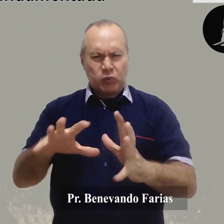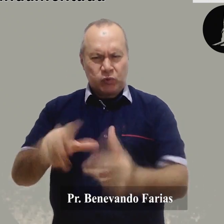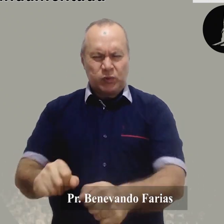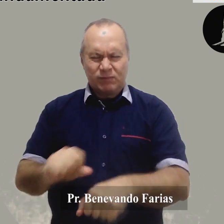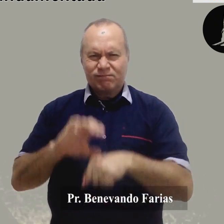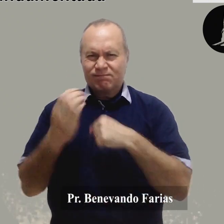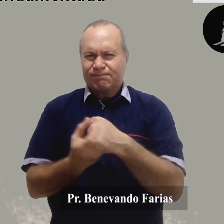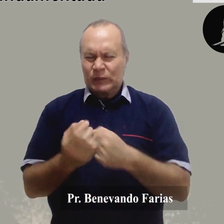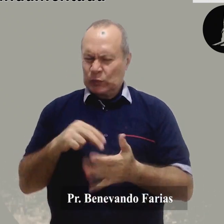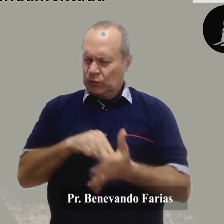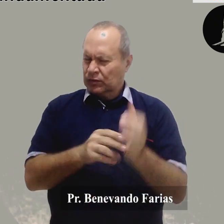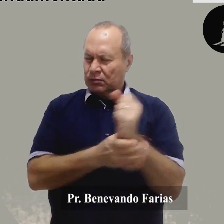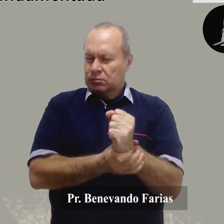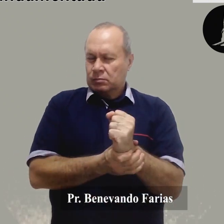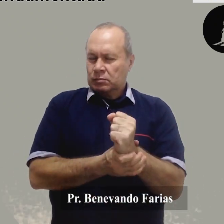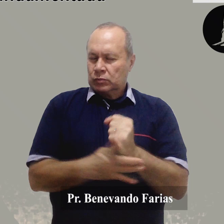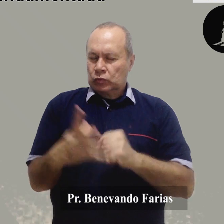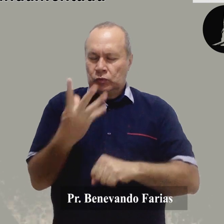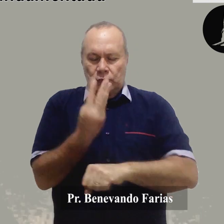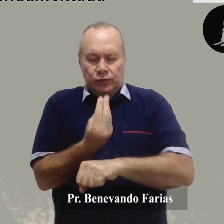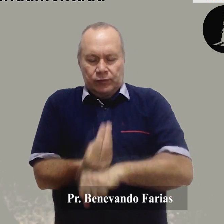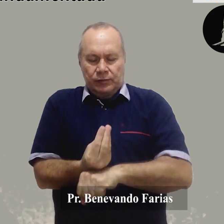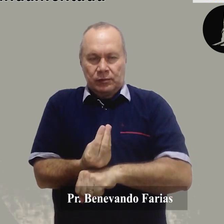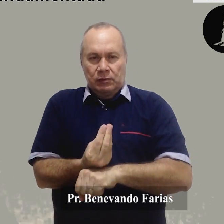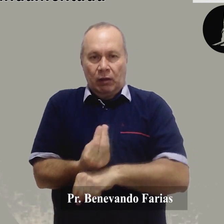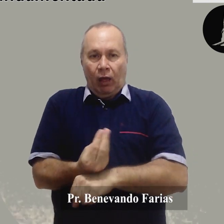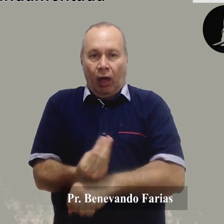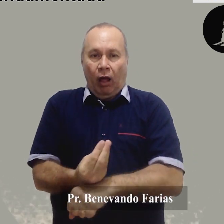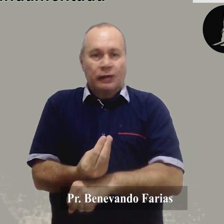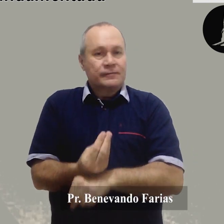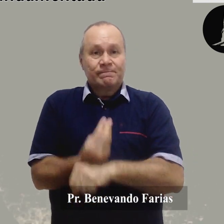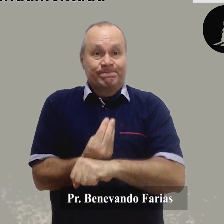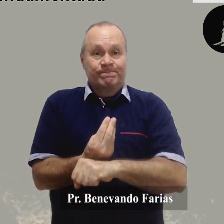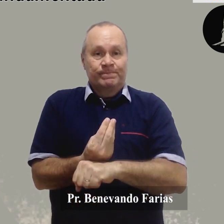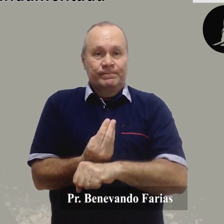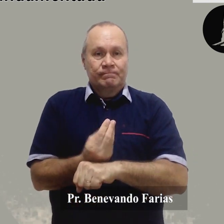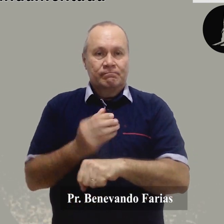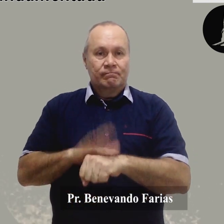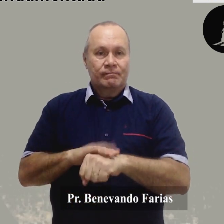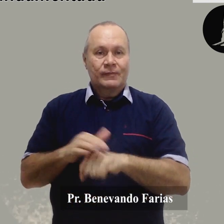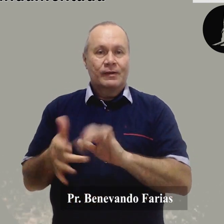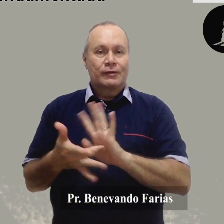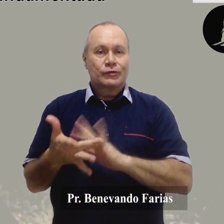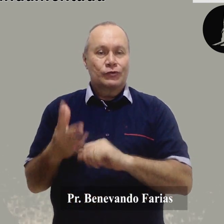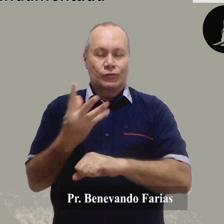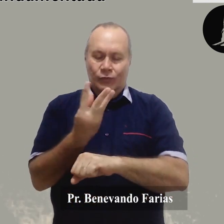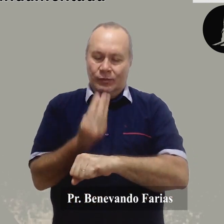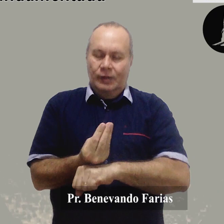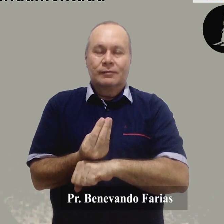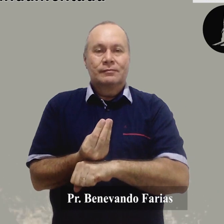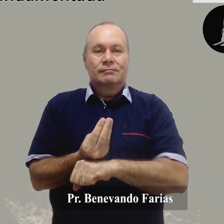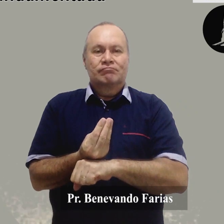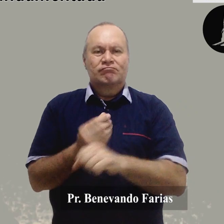possamos permanecer inabaláveis, justamente porque estamos bem edificados e